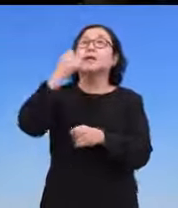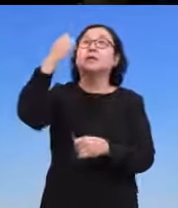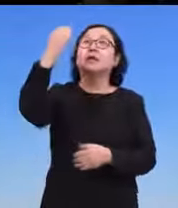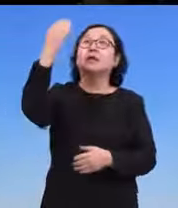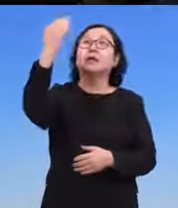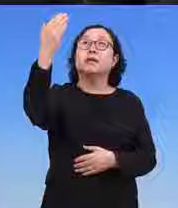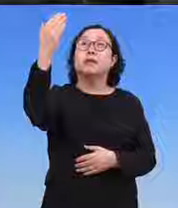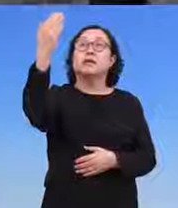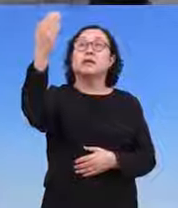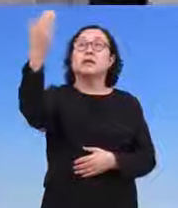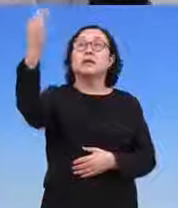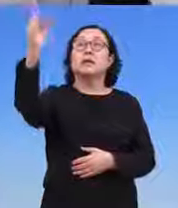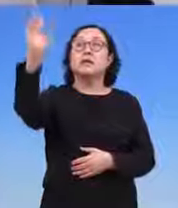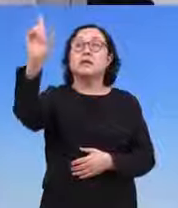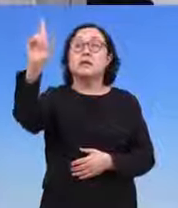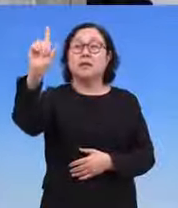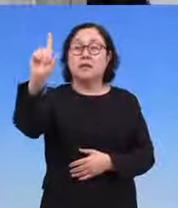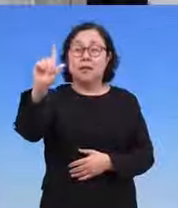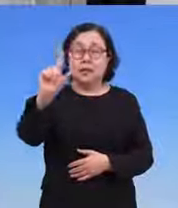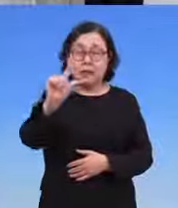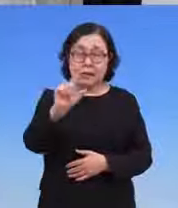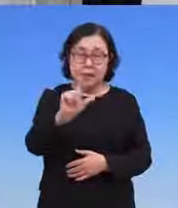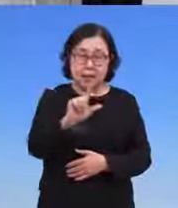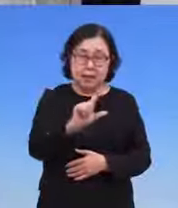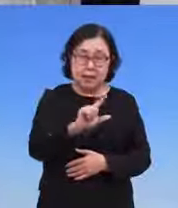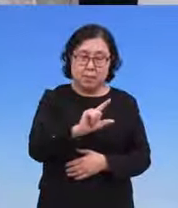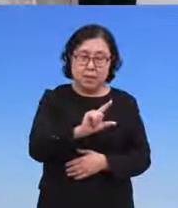그 이름의 크신 능력,